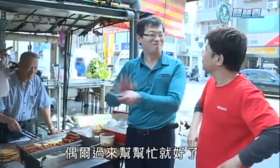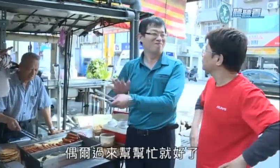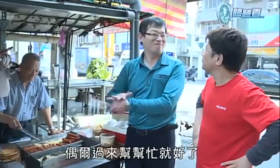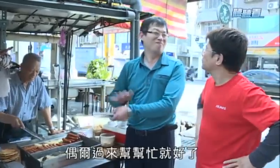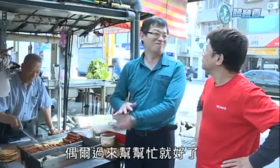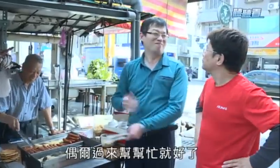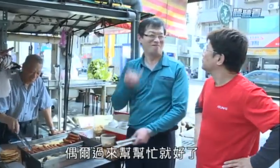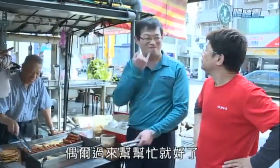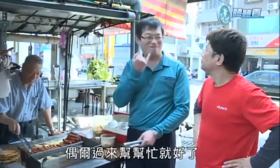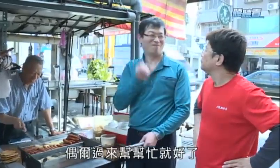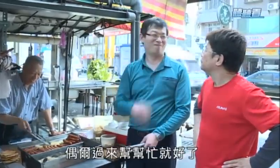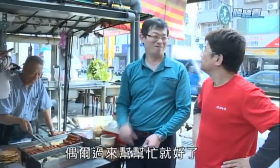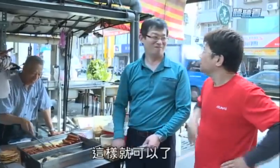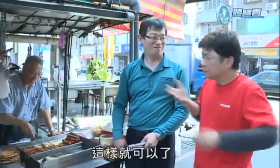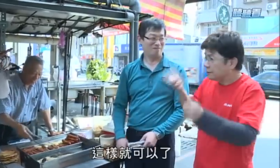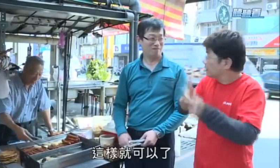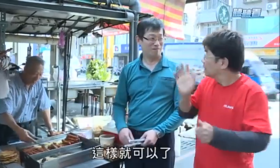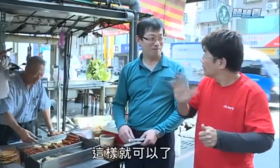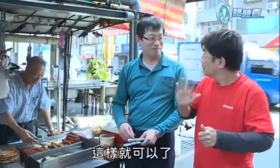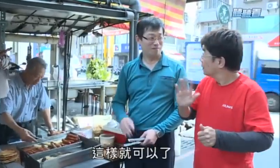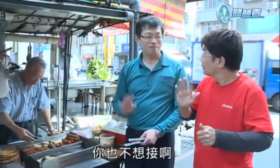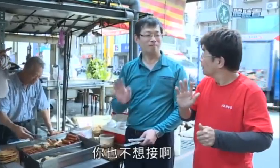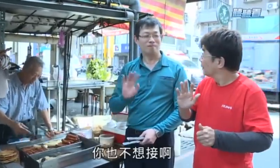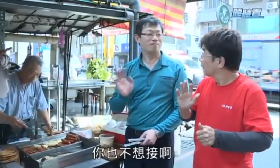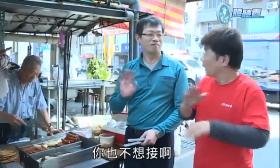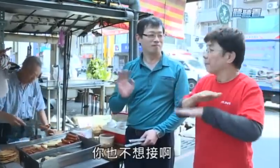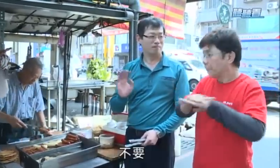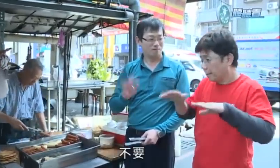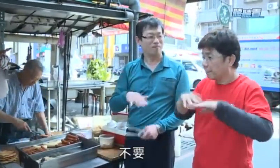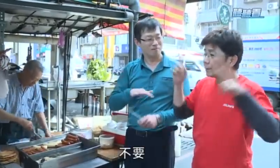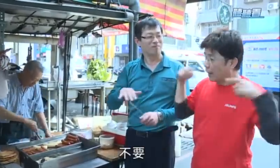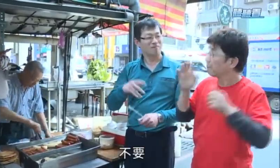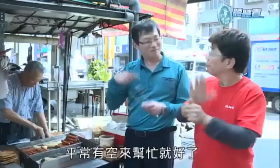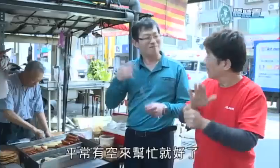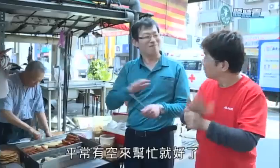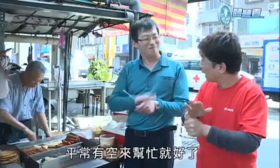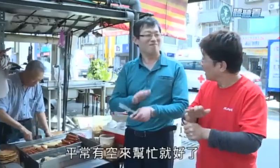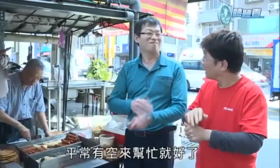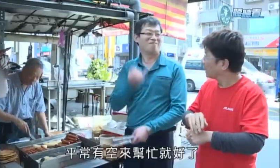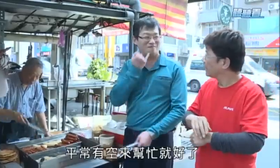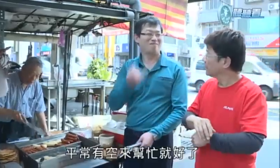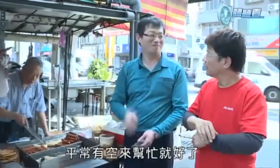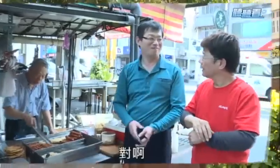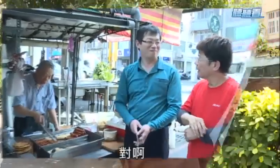偶尔过来帮帮忙就好了，这样就可以了。 你也不想接啊？ 不要，平常有空来帮忙就好了。 对啊，